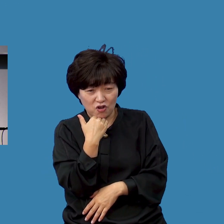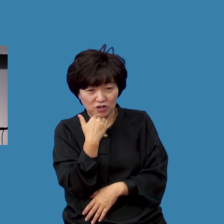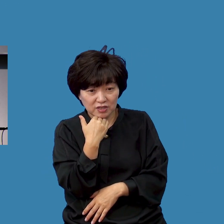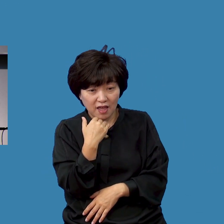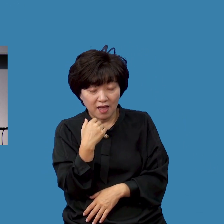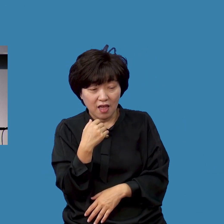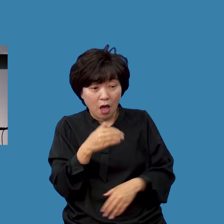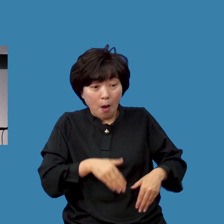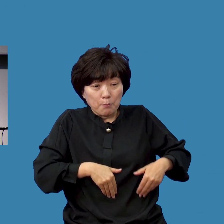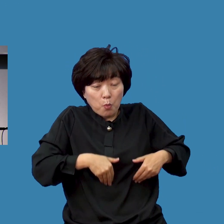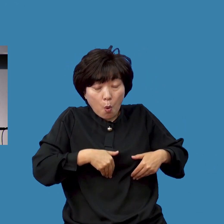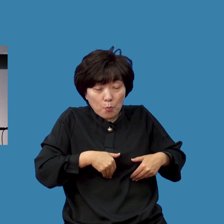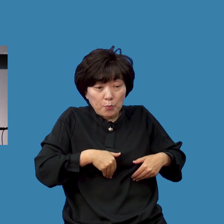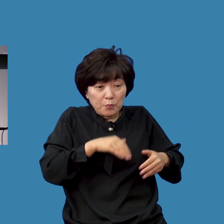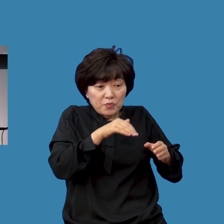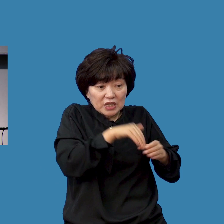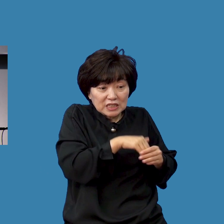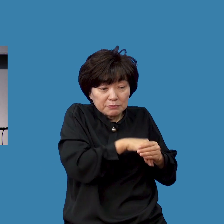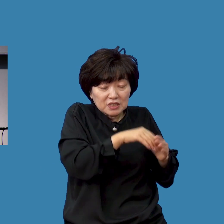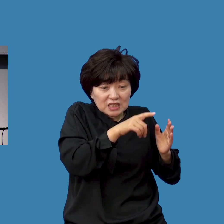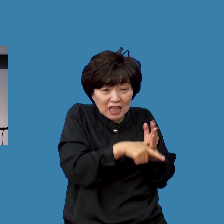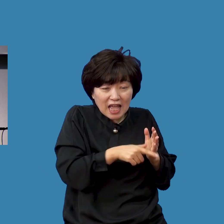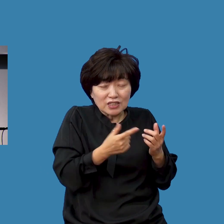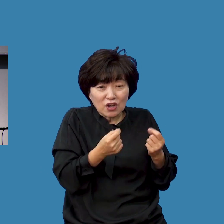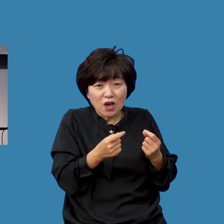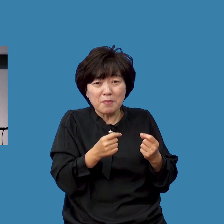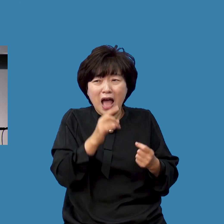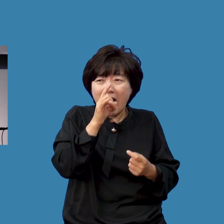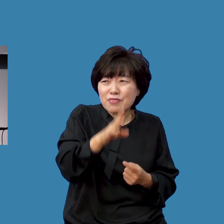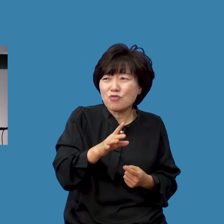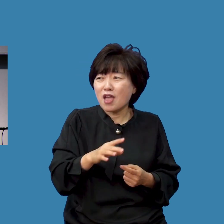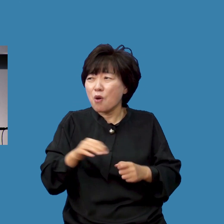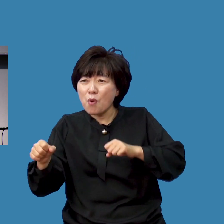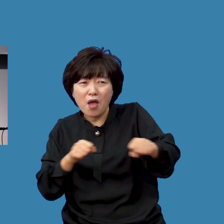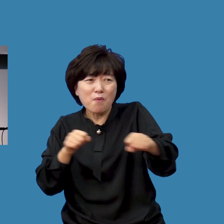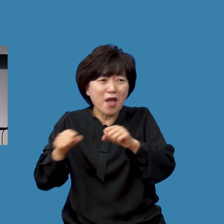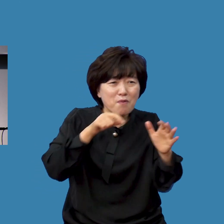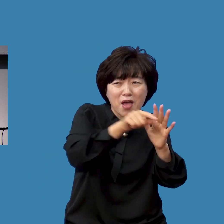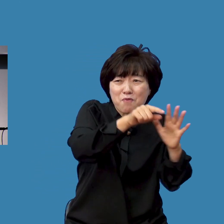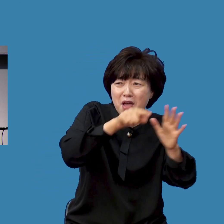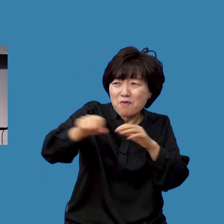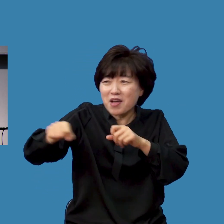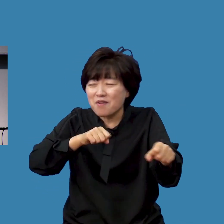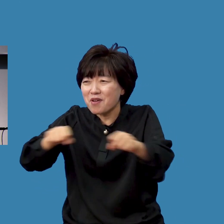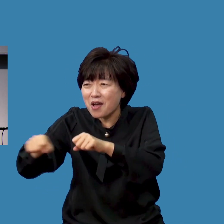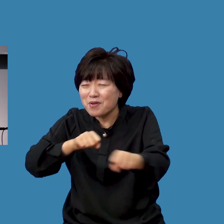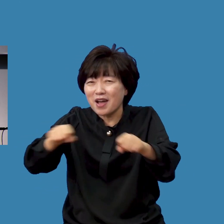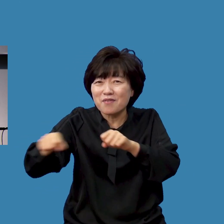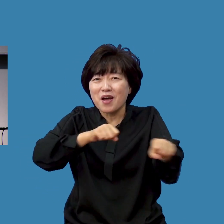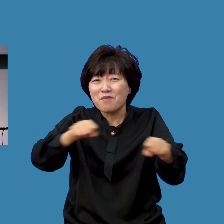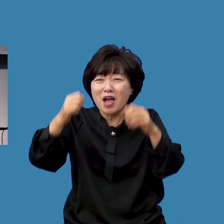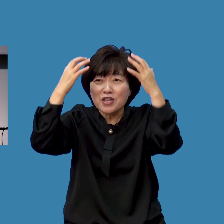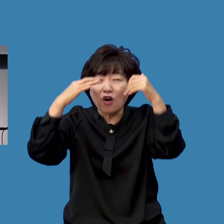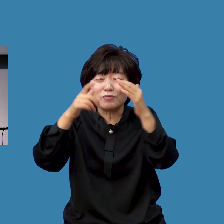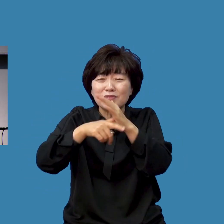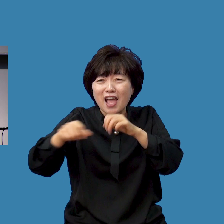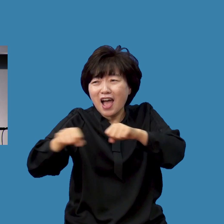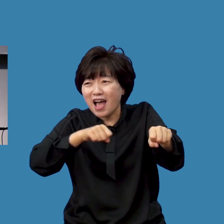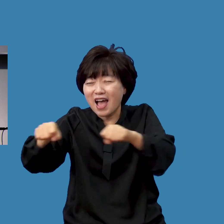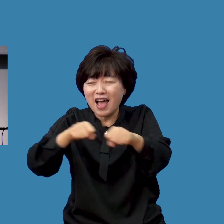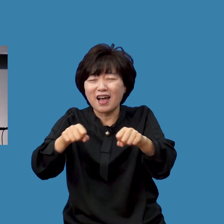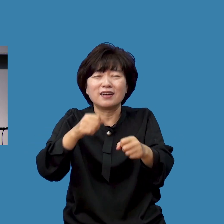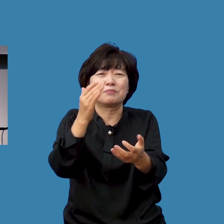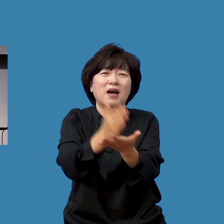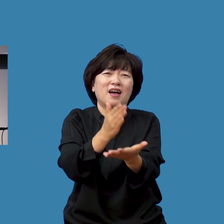그냥 인내하면서 기다리라고 하는구나. 그리고 묵묵히 기다릴 줄 알아야 되는데 그때 그냥 안 된다고 뭐 이리 뒤지고 다니고 저리 뒤지고